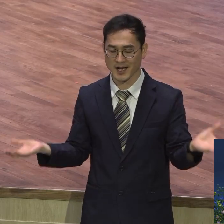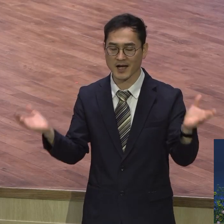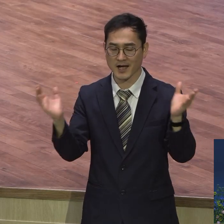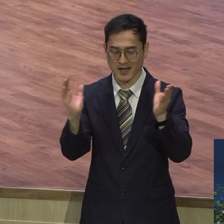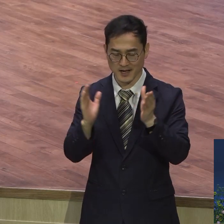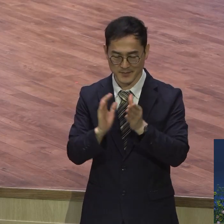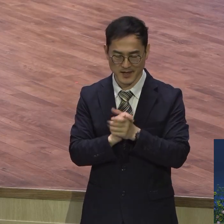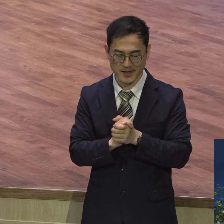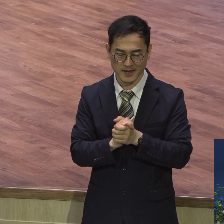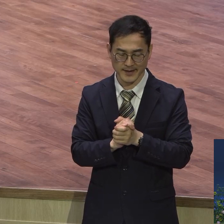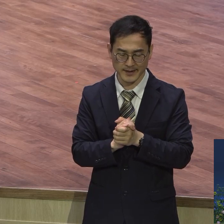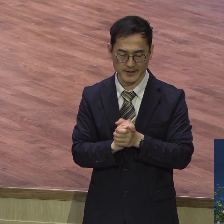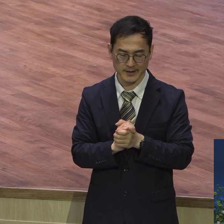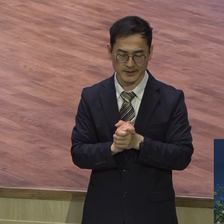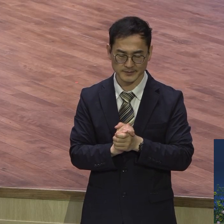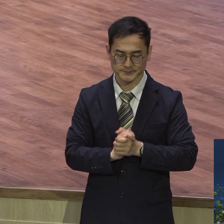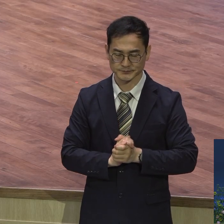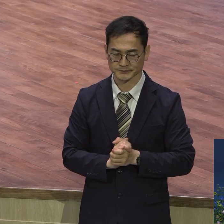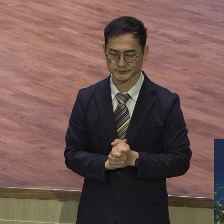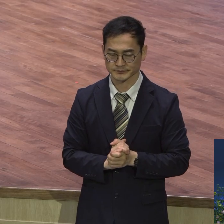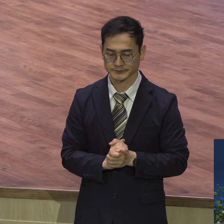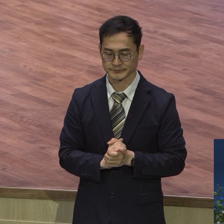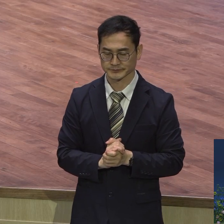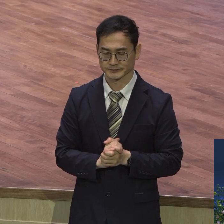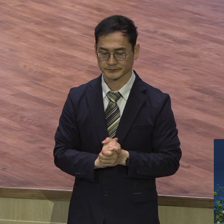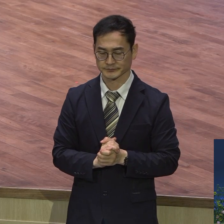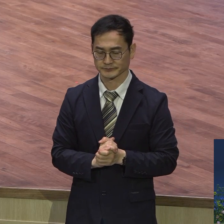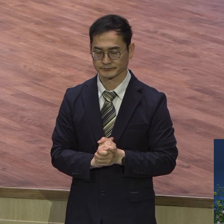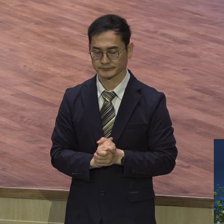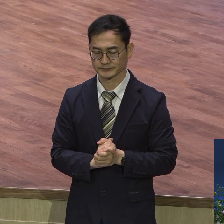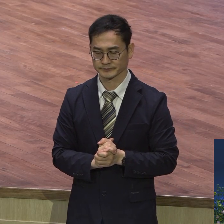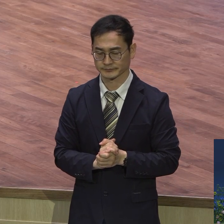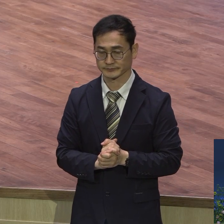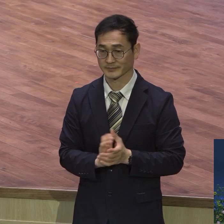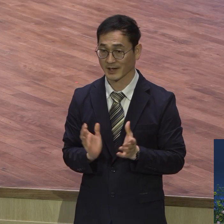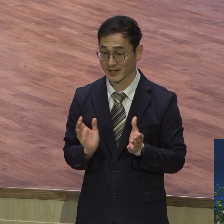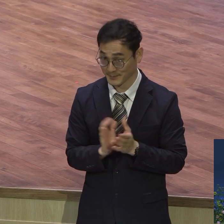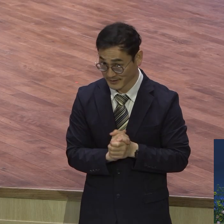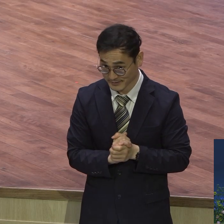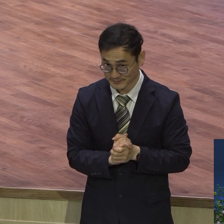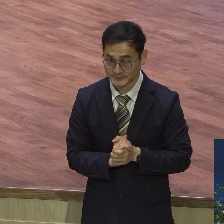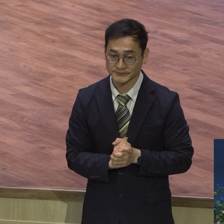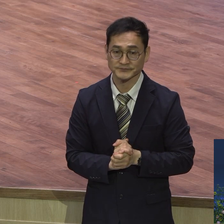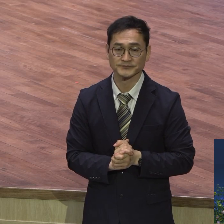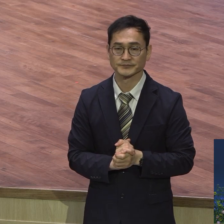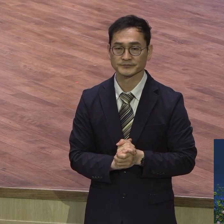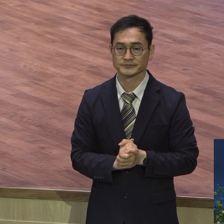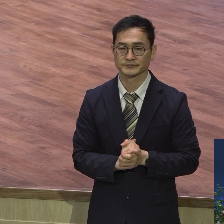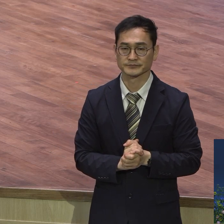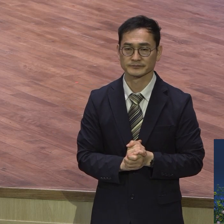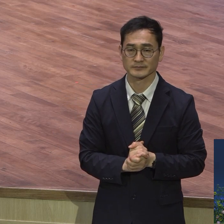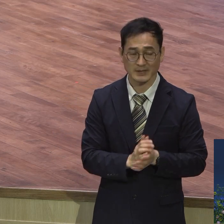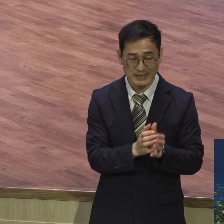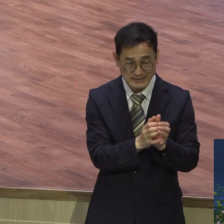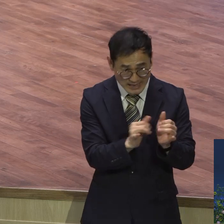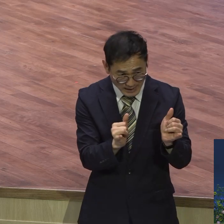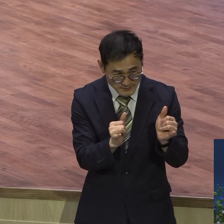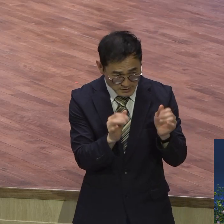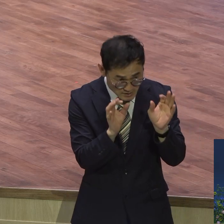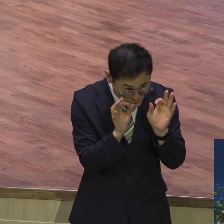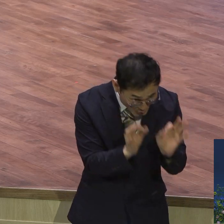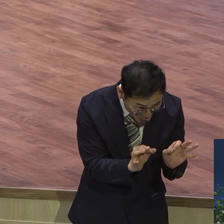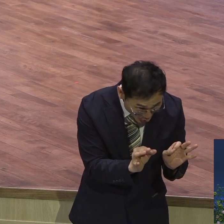아멘 아멘입니까 사람을 보고 세상을